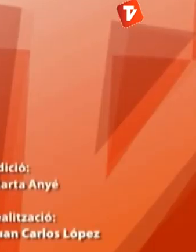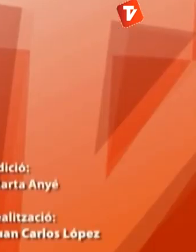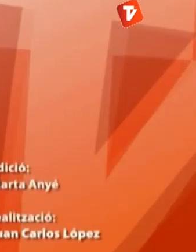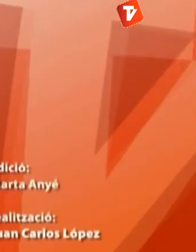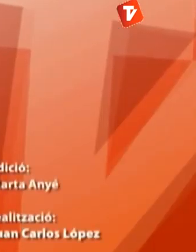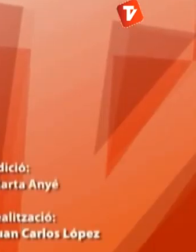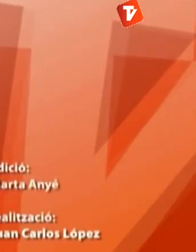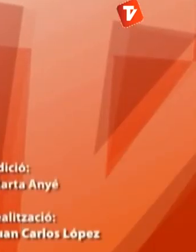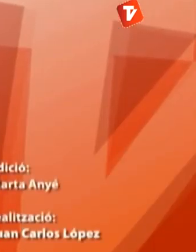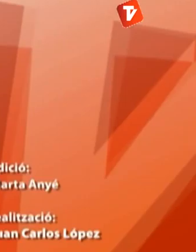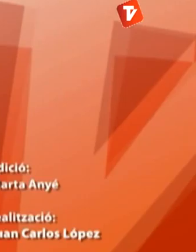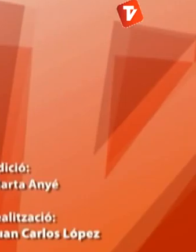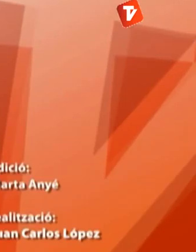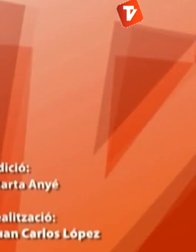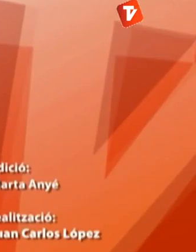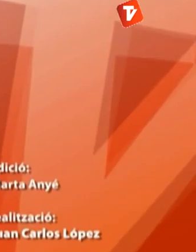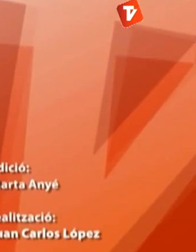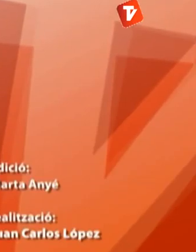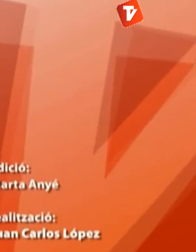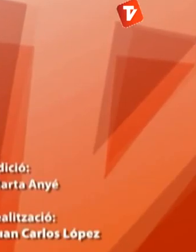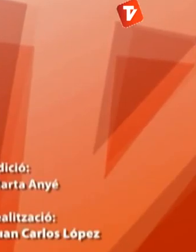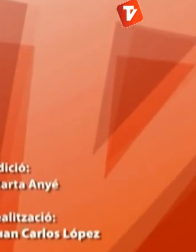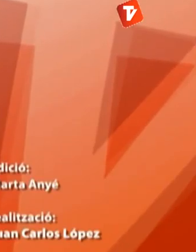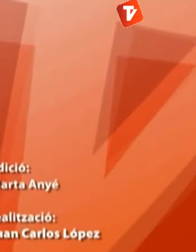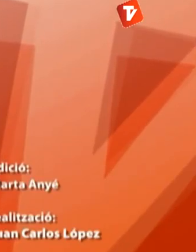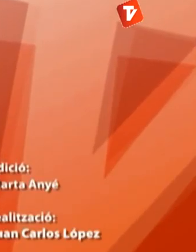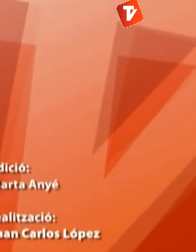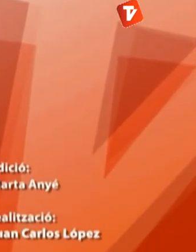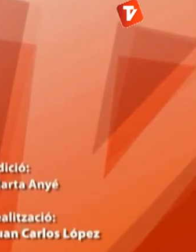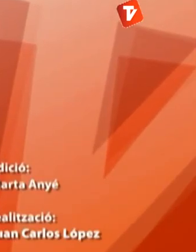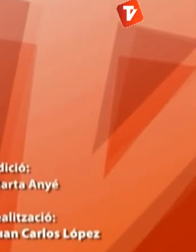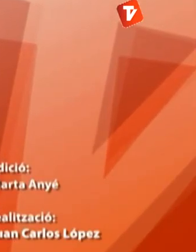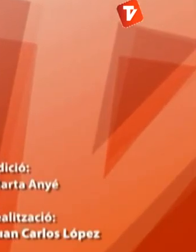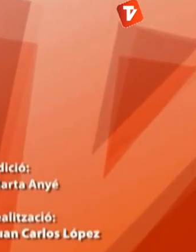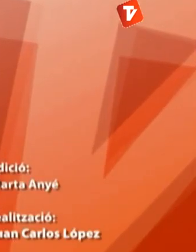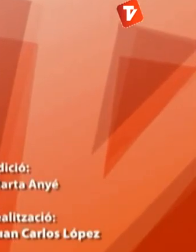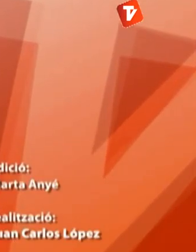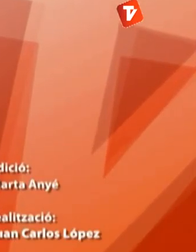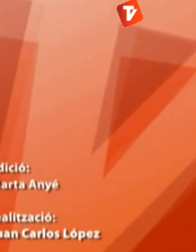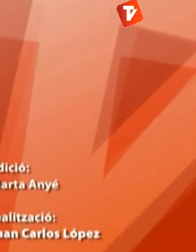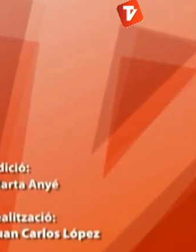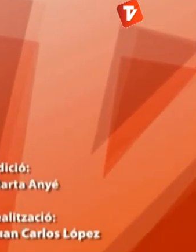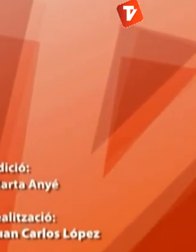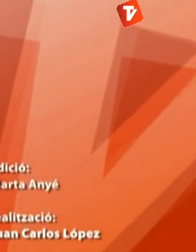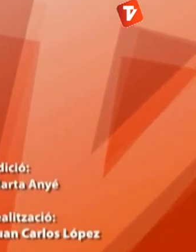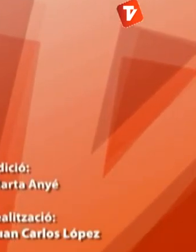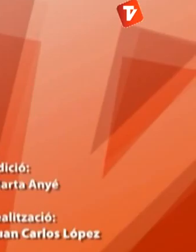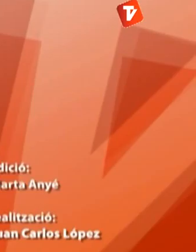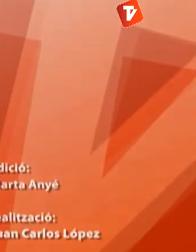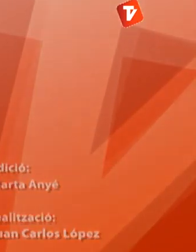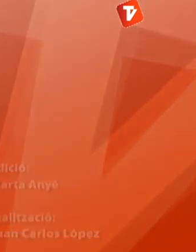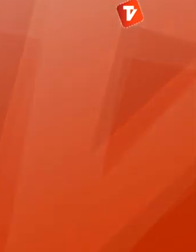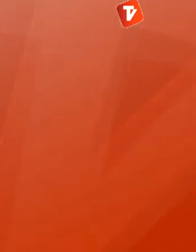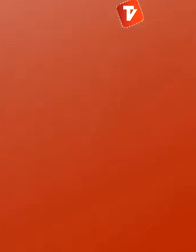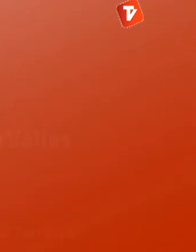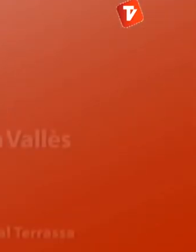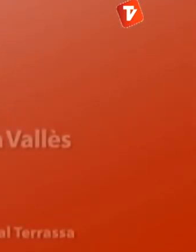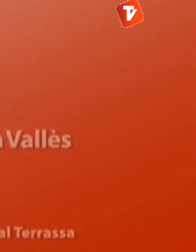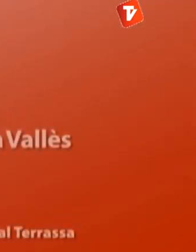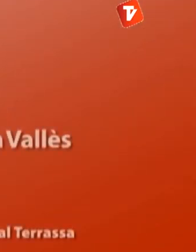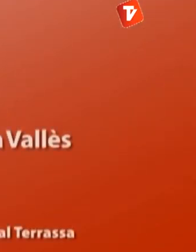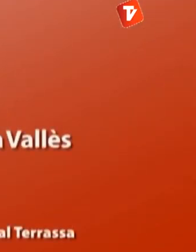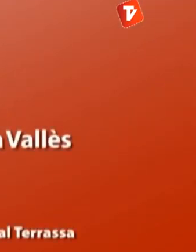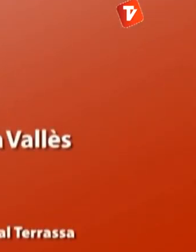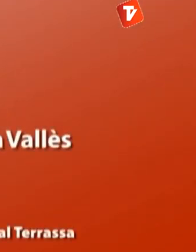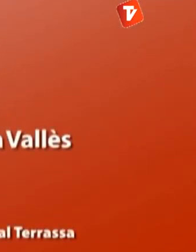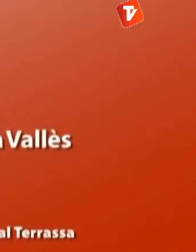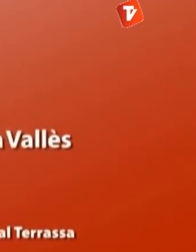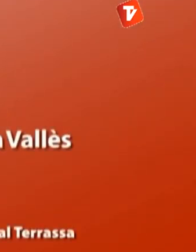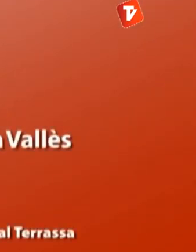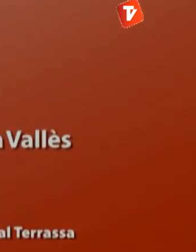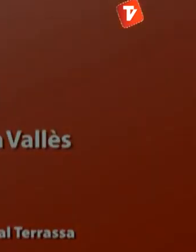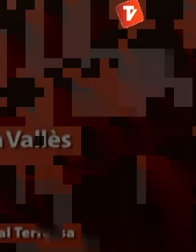que